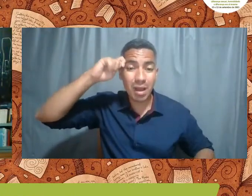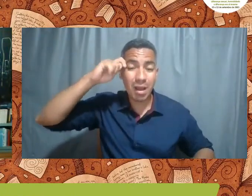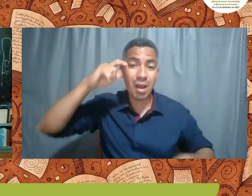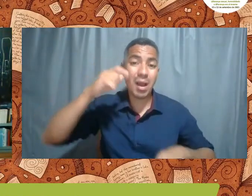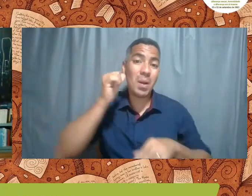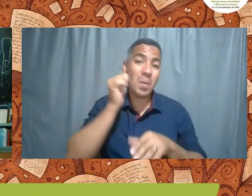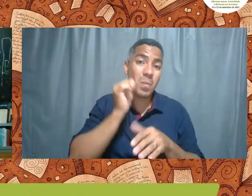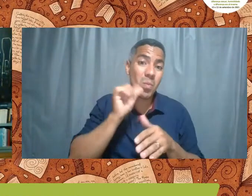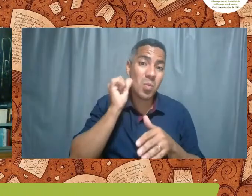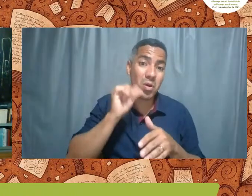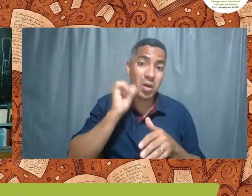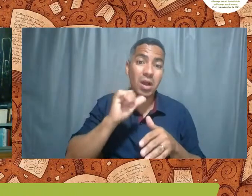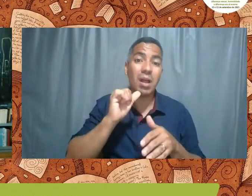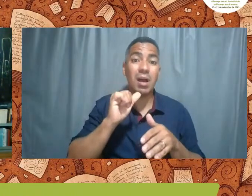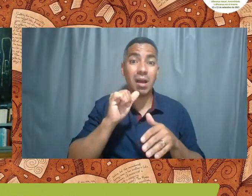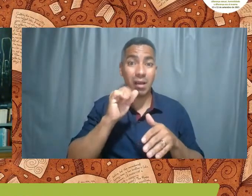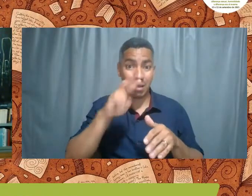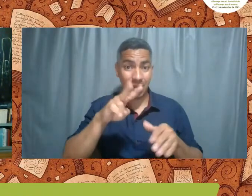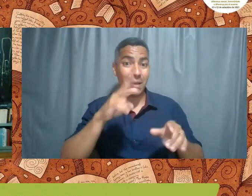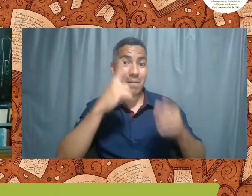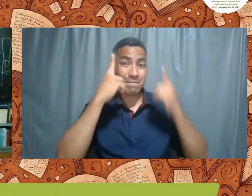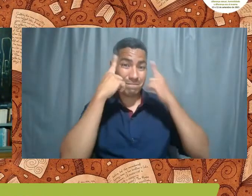violência simbólica